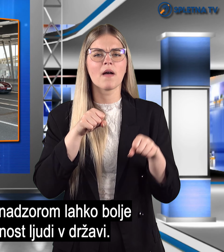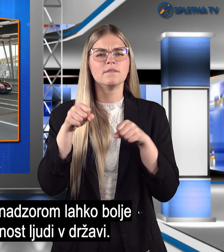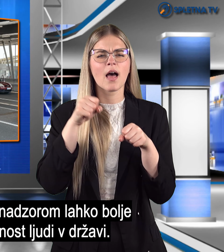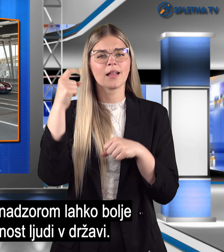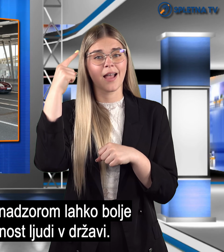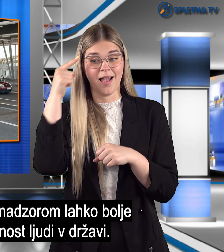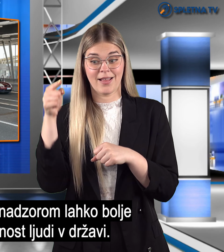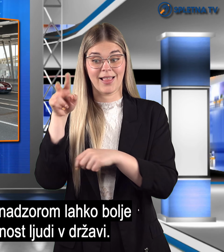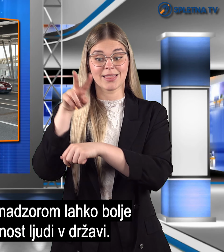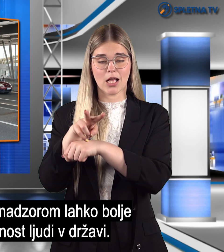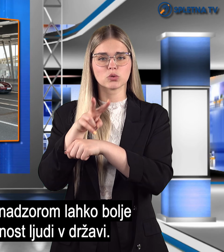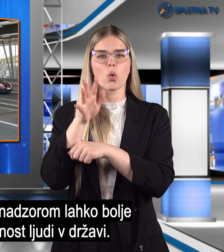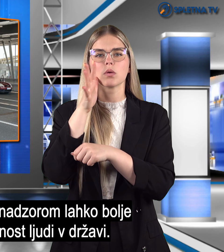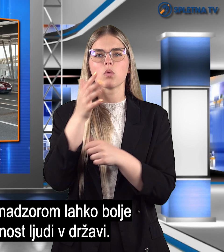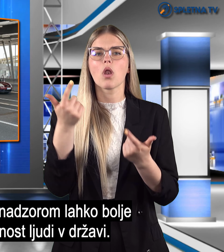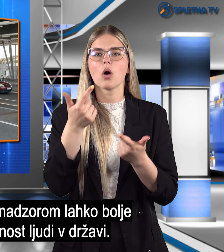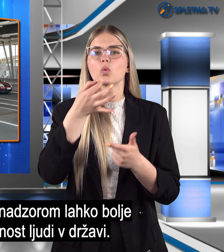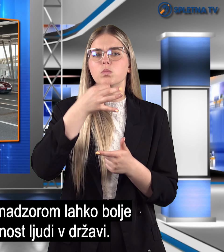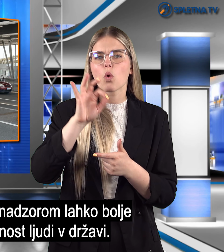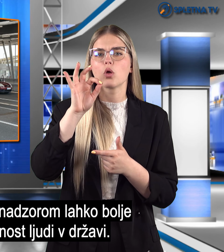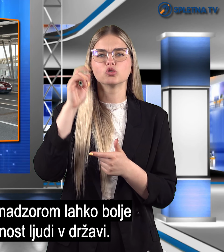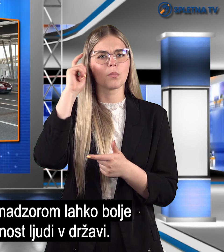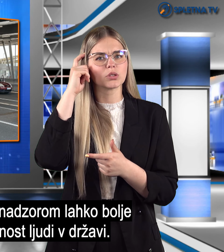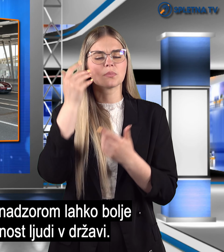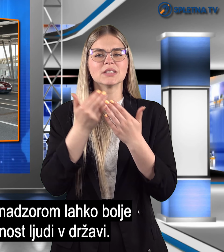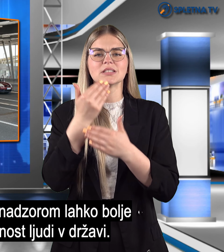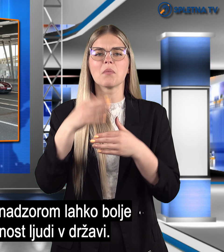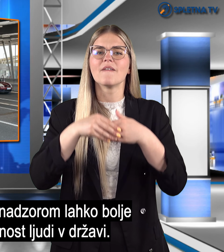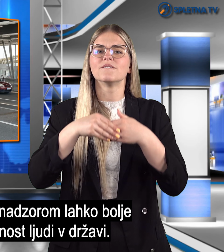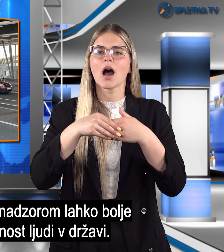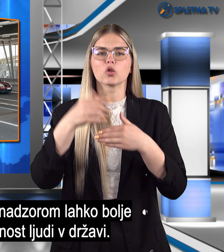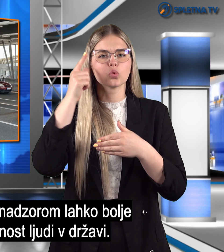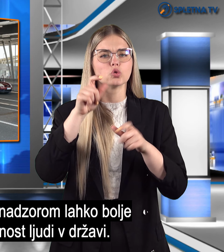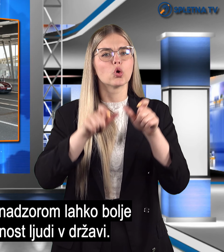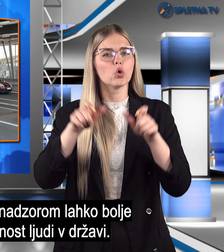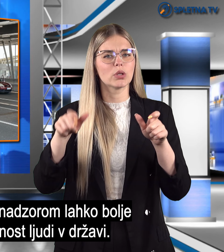Vlada meni, da z nadzorom lahko bolje poskrbi za varnost ljudi v državi.